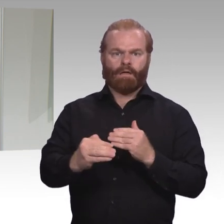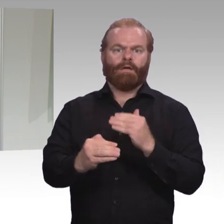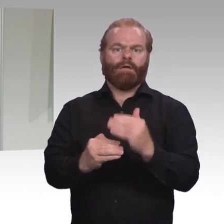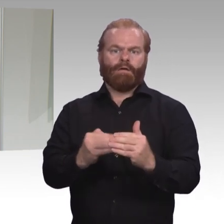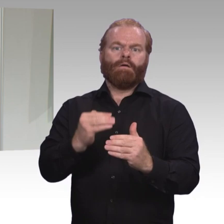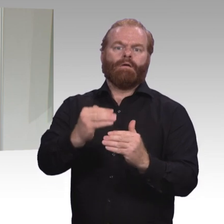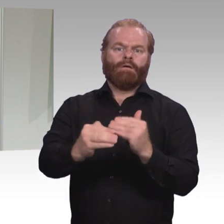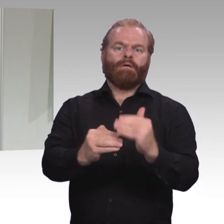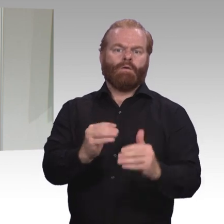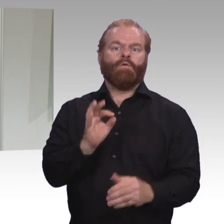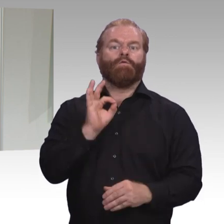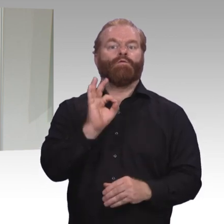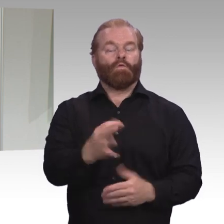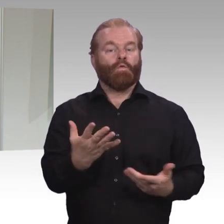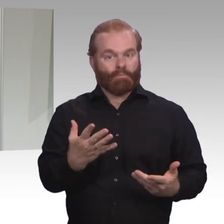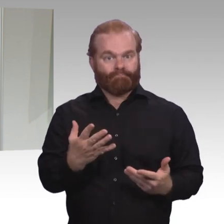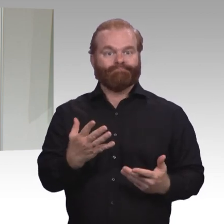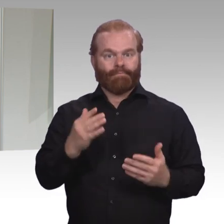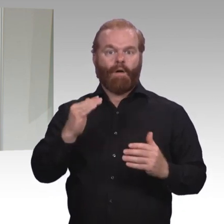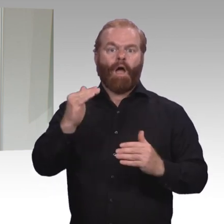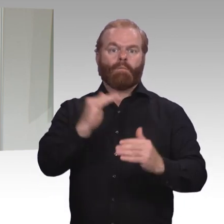mit desaströsen Folgen.